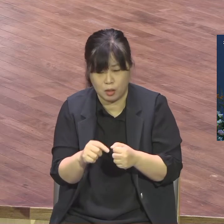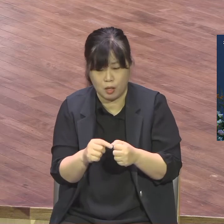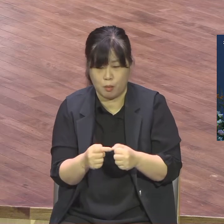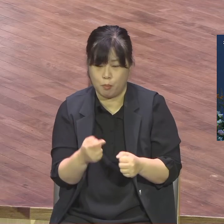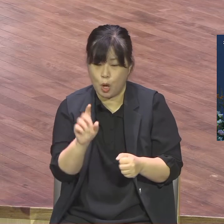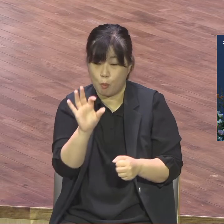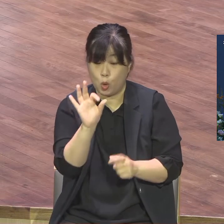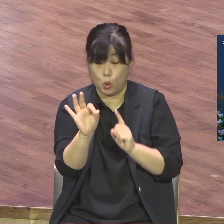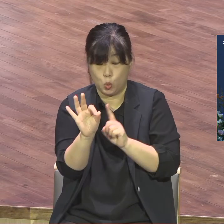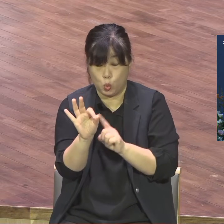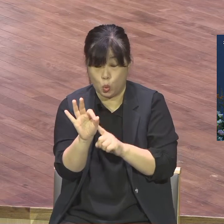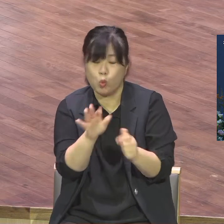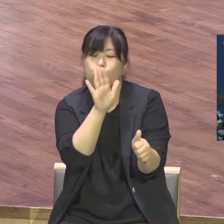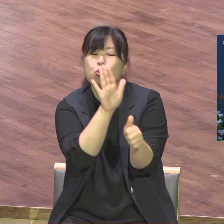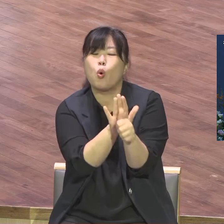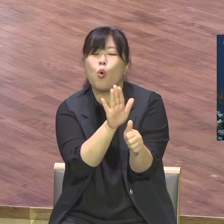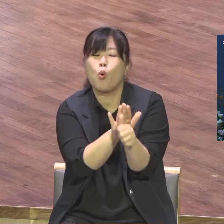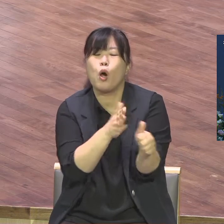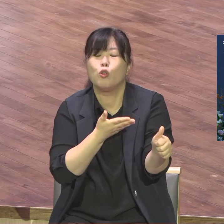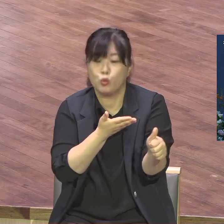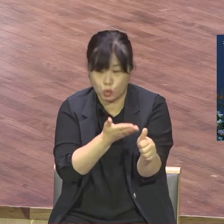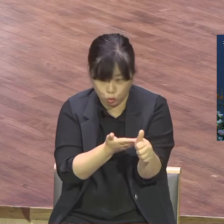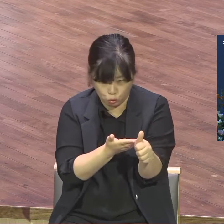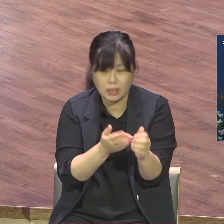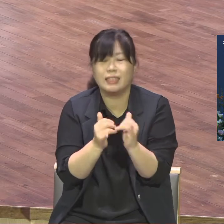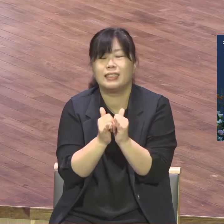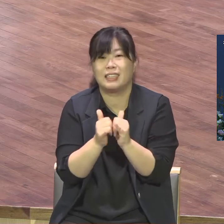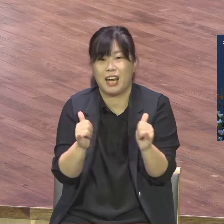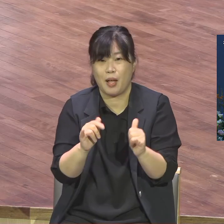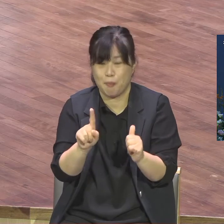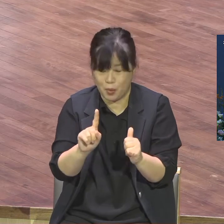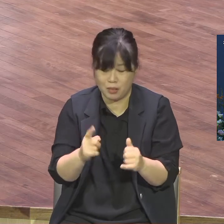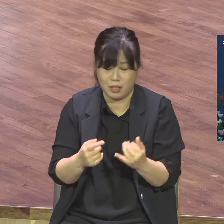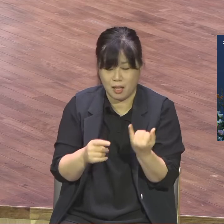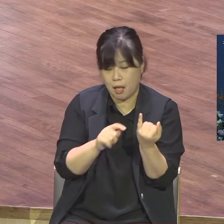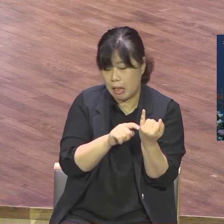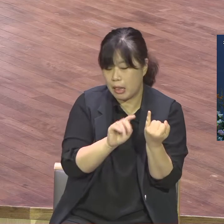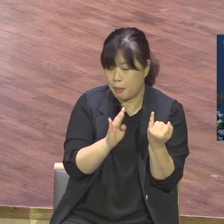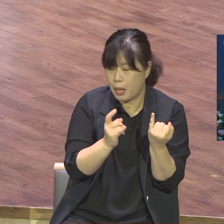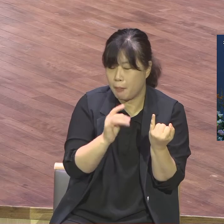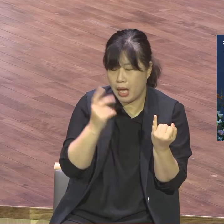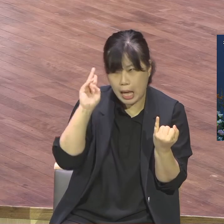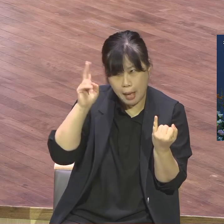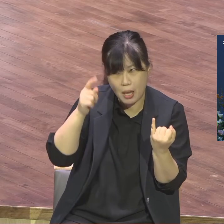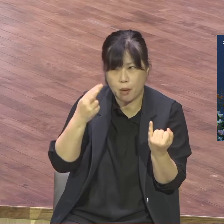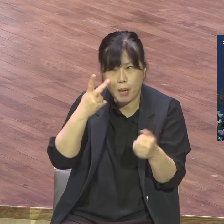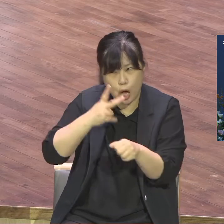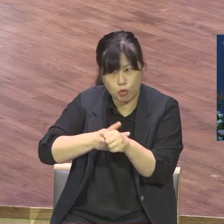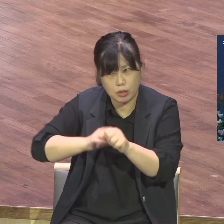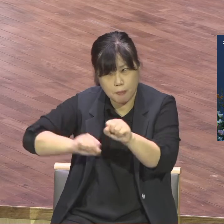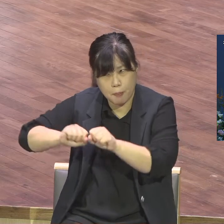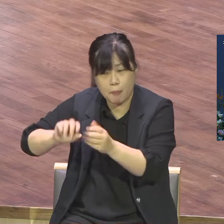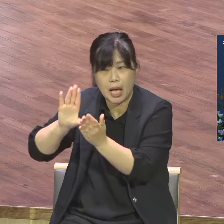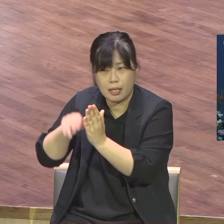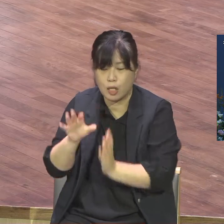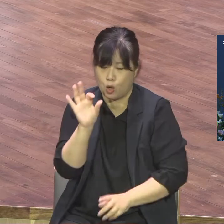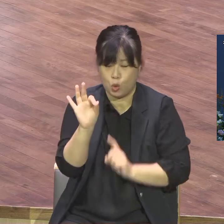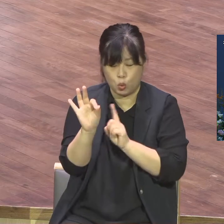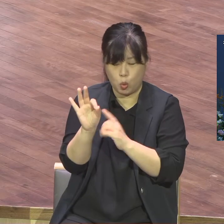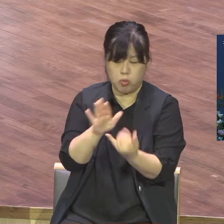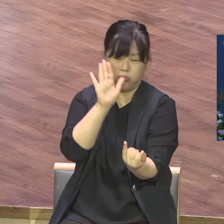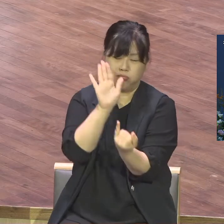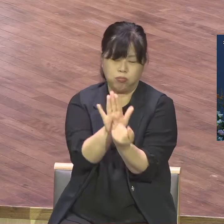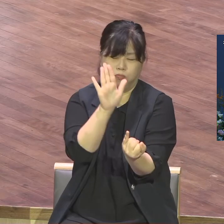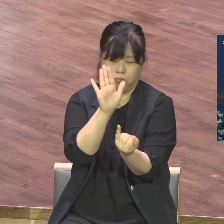이 베베가 바울과 바울팀을 위해서 개인적인 경제적 후원을 많이 했어요. 그러니까 굉장히 여자지만 엄청